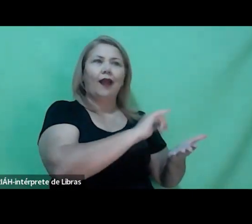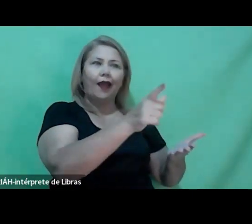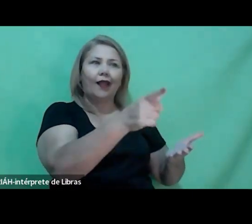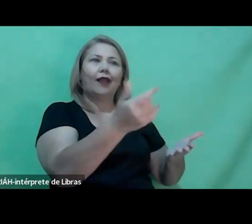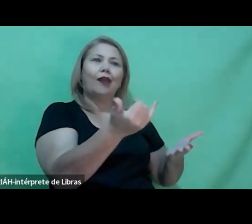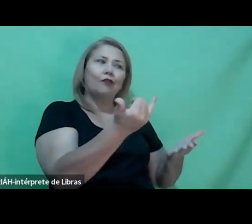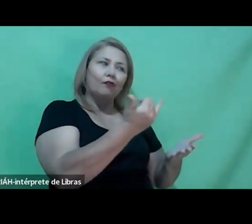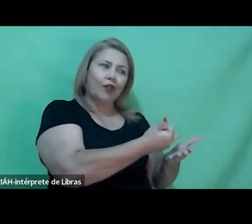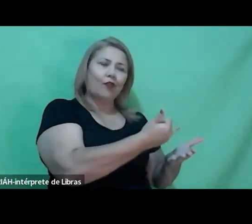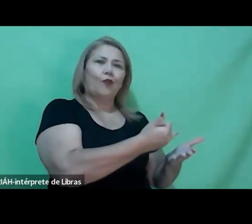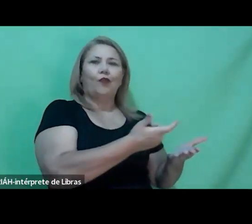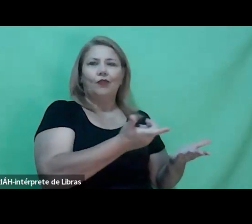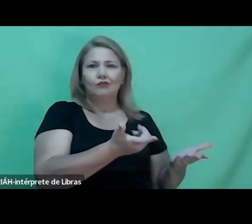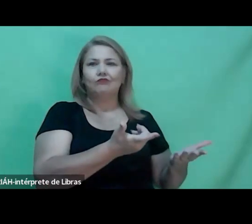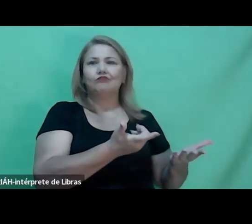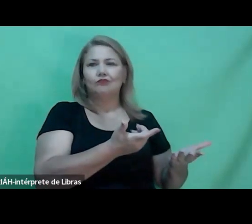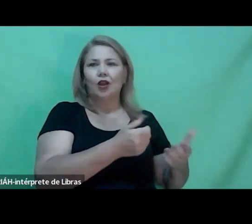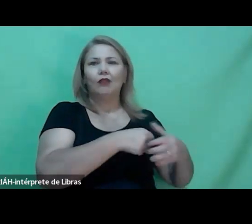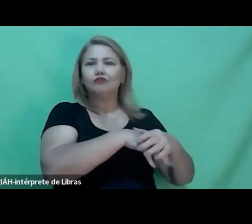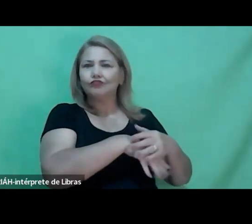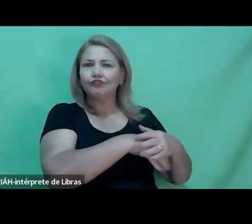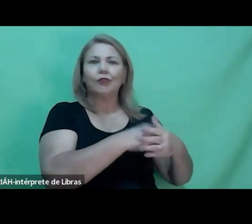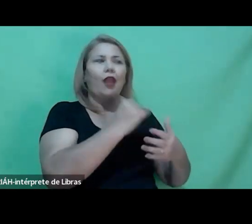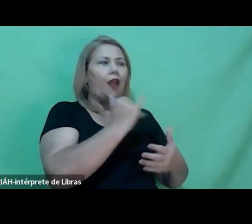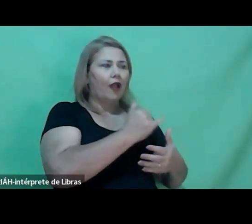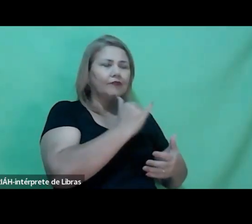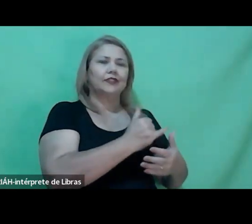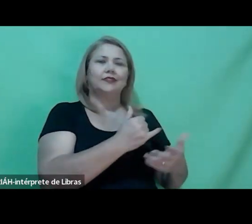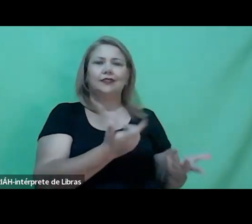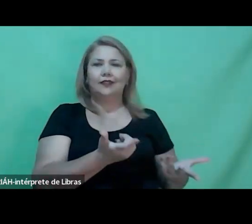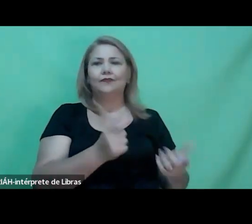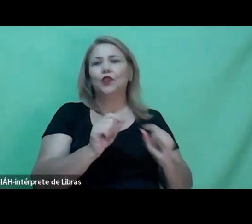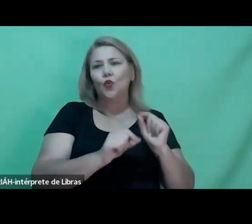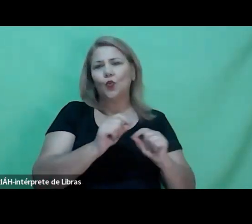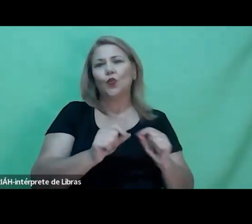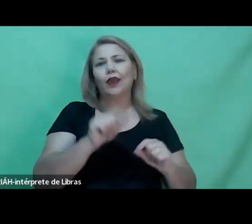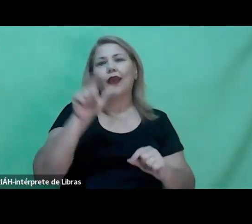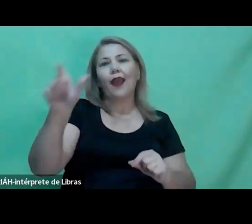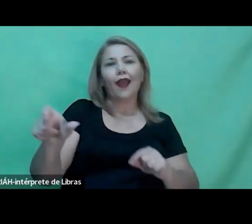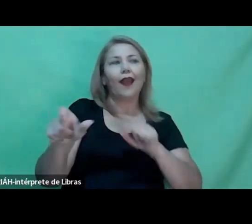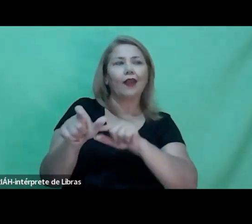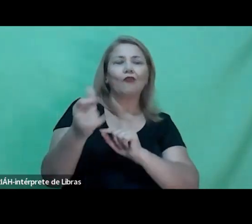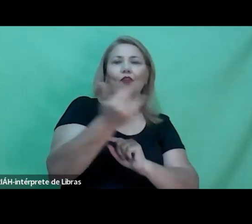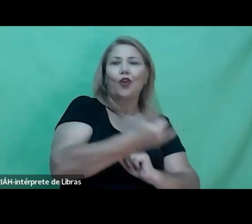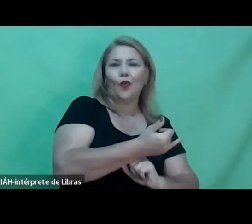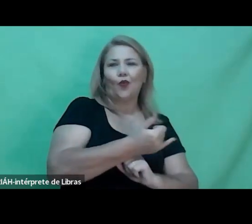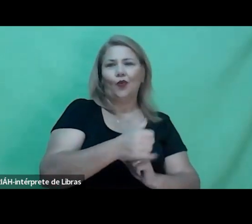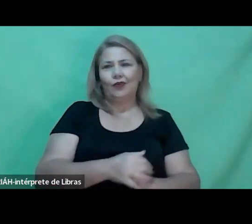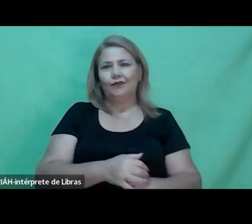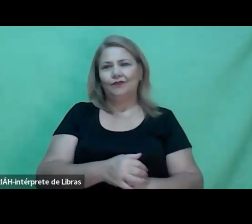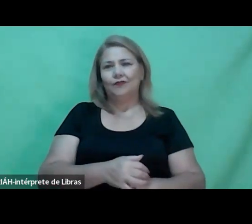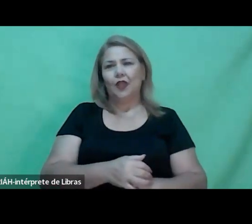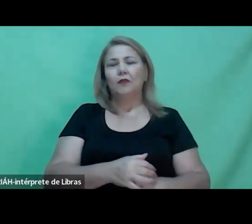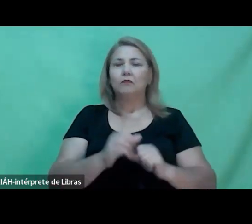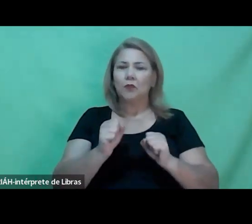eh decir siempre el nombre de las persona de la persona que habla para que los demás intérpretes puedan